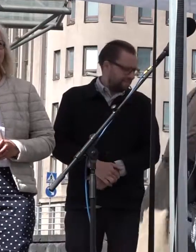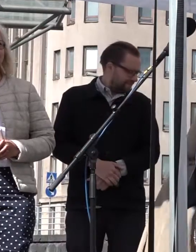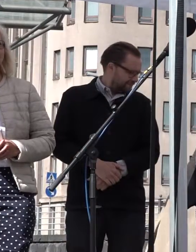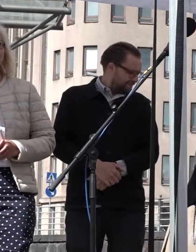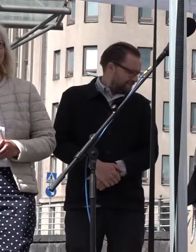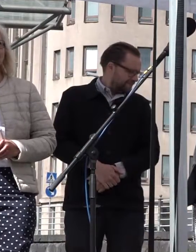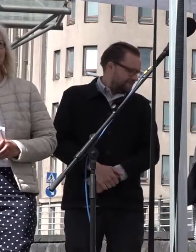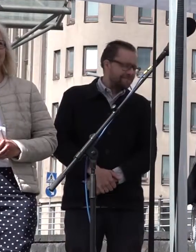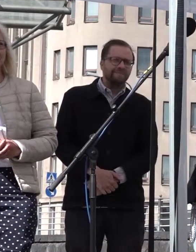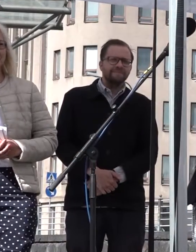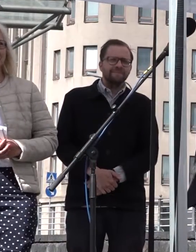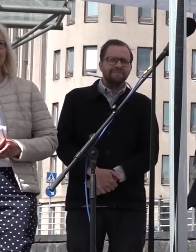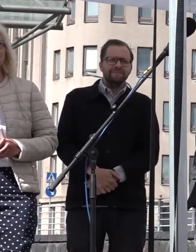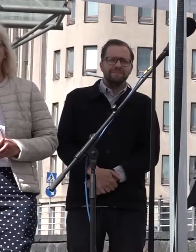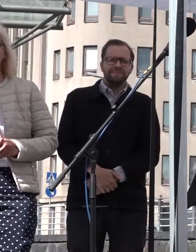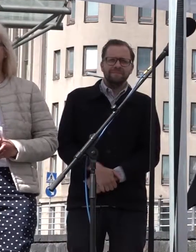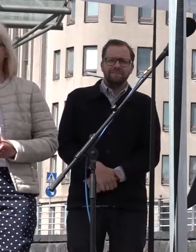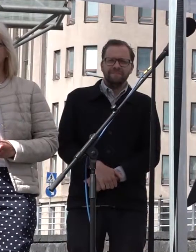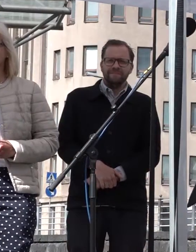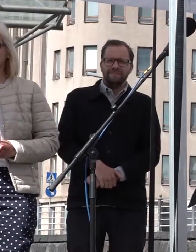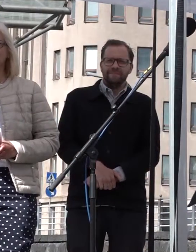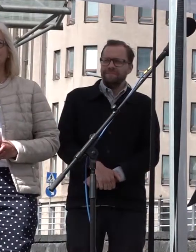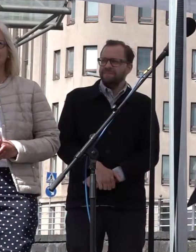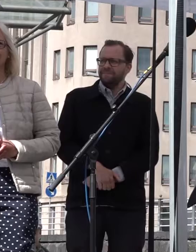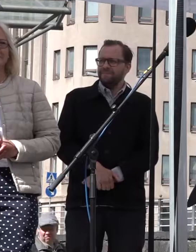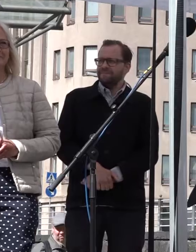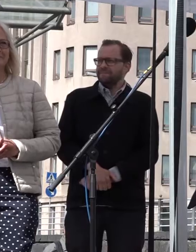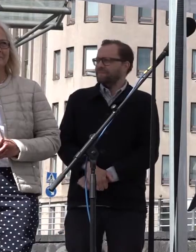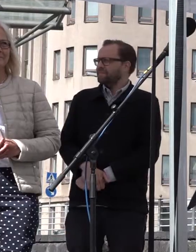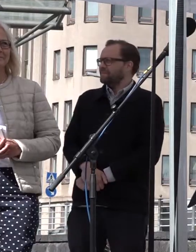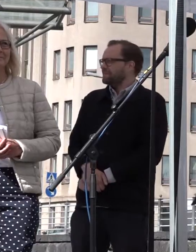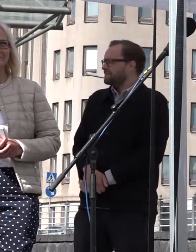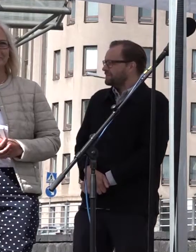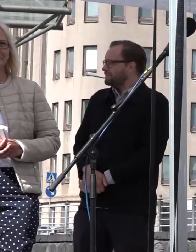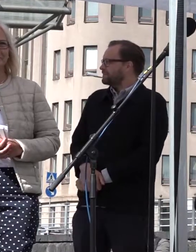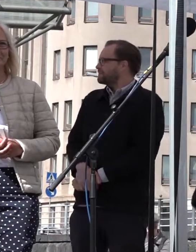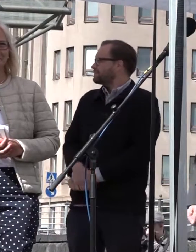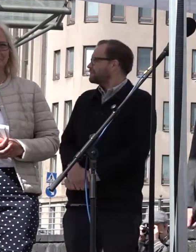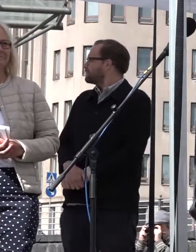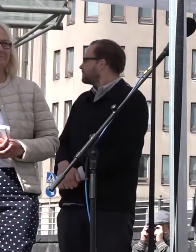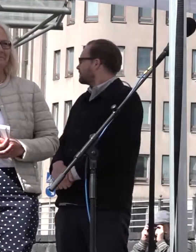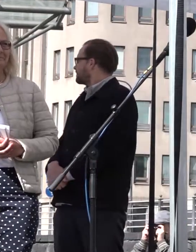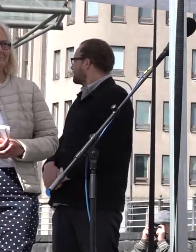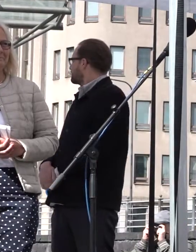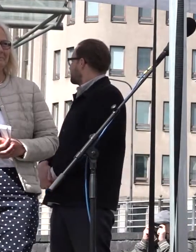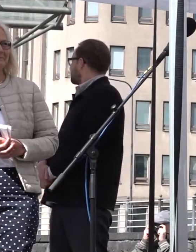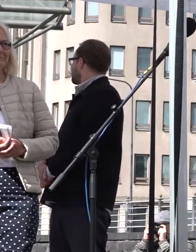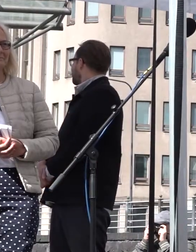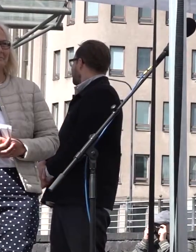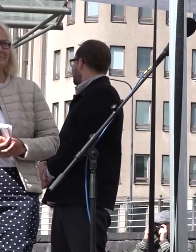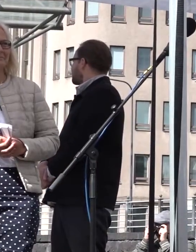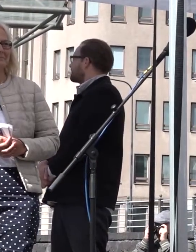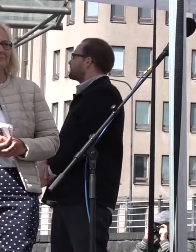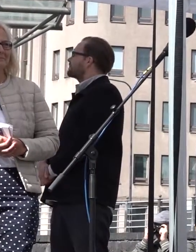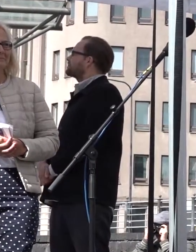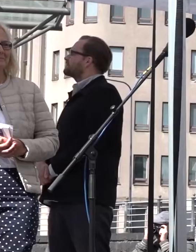niinku oikeasti nyt kuunnella tää on oikeasti vähän outo, että jos te olette niinku miettinyt, että mikä on tyhmin